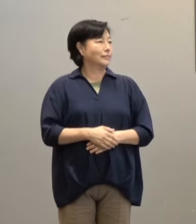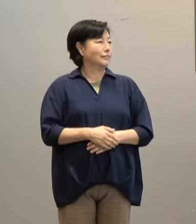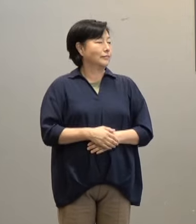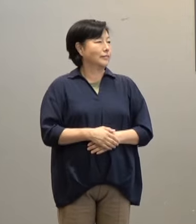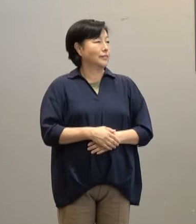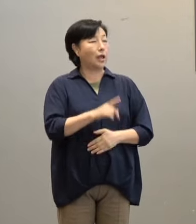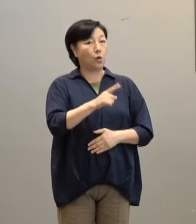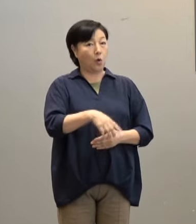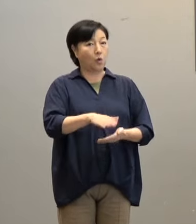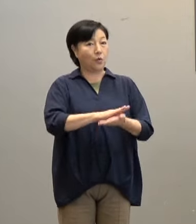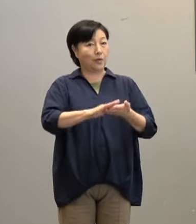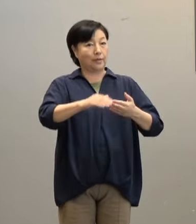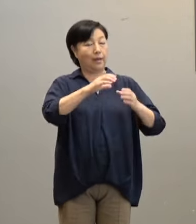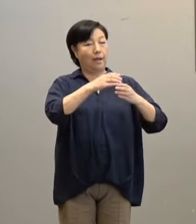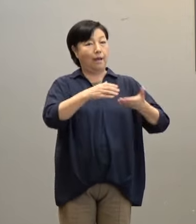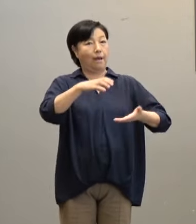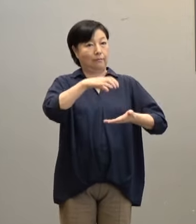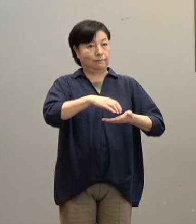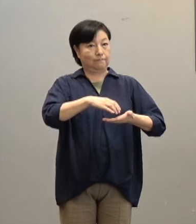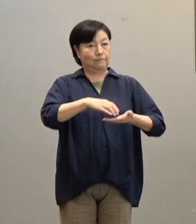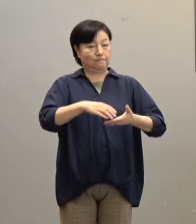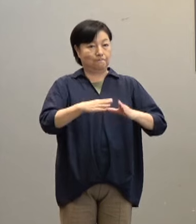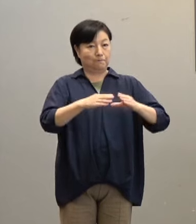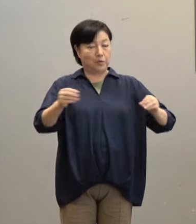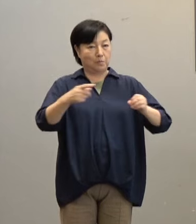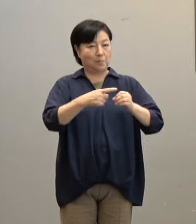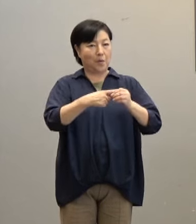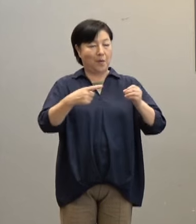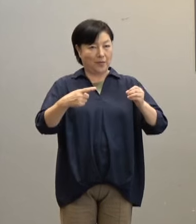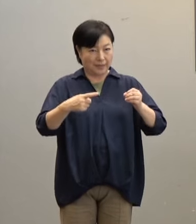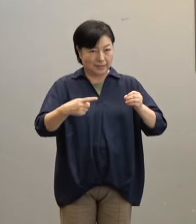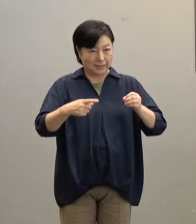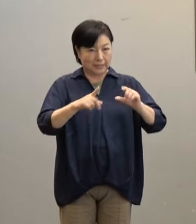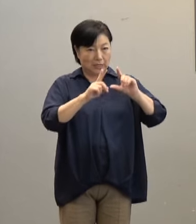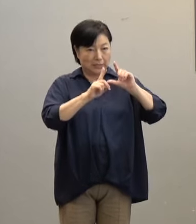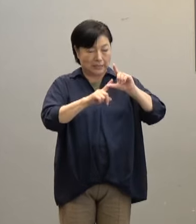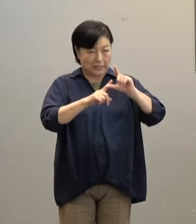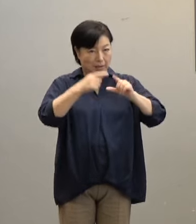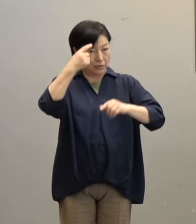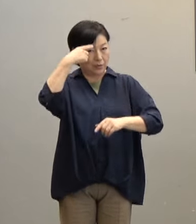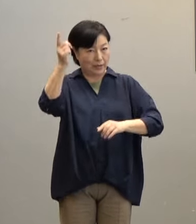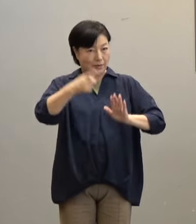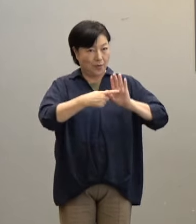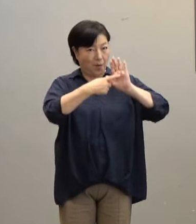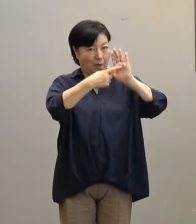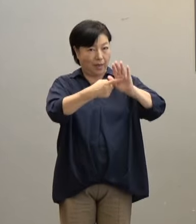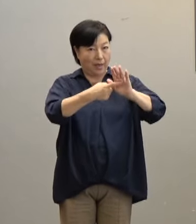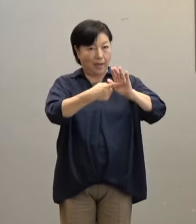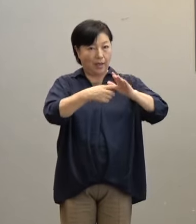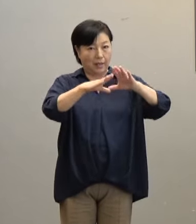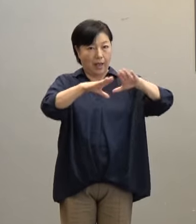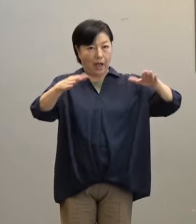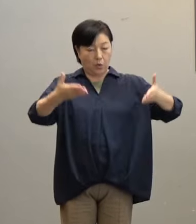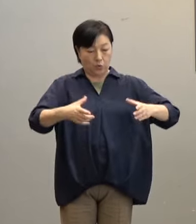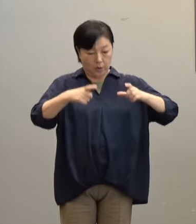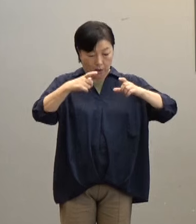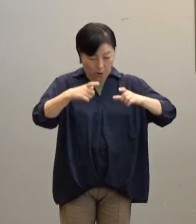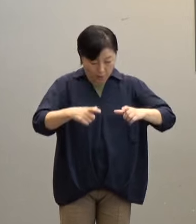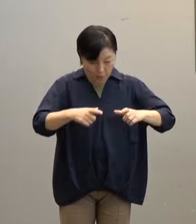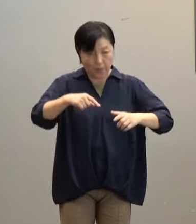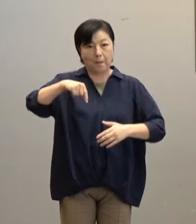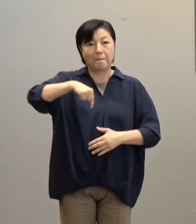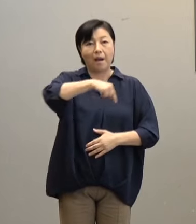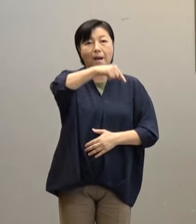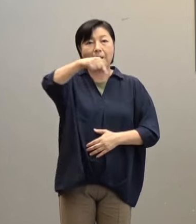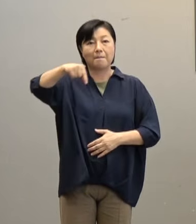この化粧箱、日本一の千葉の梨を目立つように表現をしながら、上から見たときにまん丸に見え